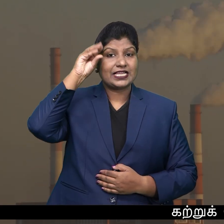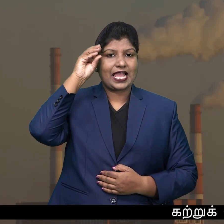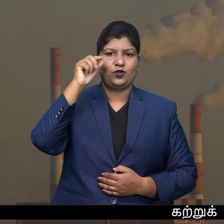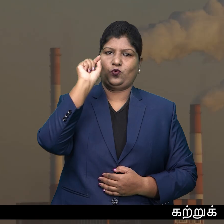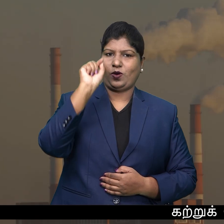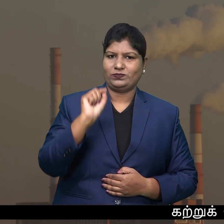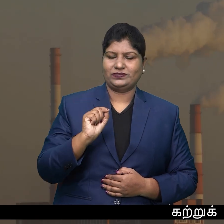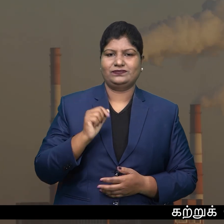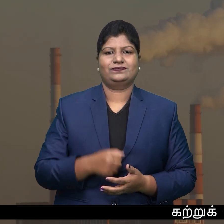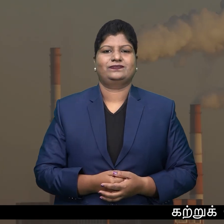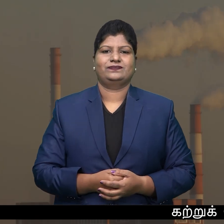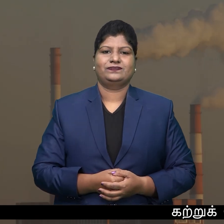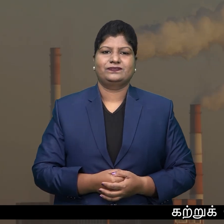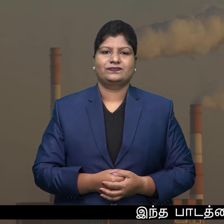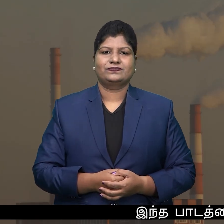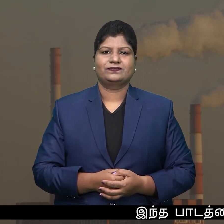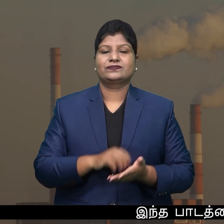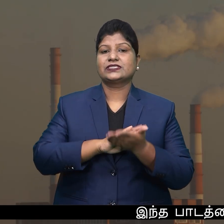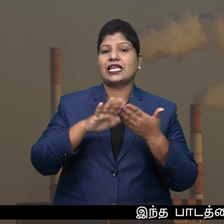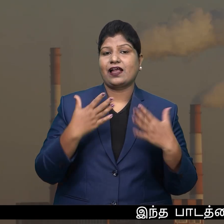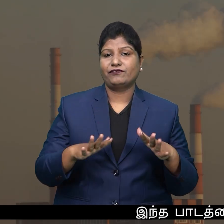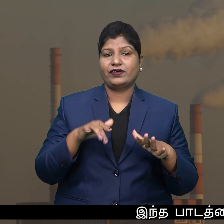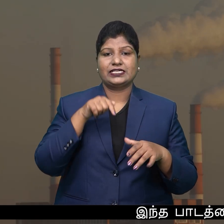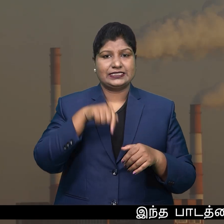கற்றுக்கொள்வீர்கள். இந்த பாடத்தை முடித்த பிறகு